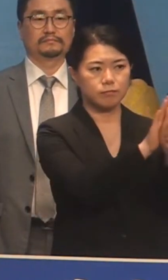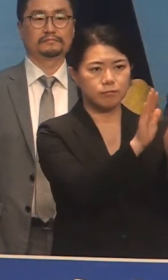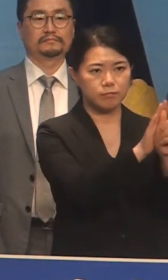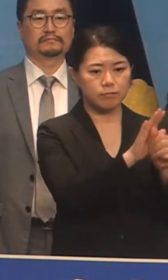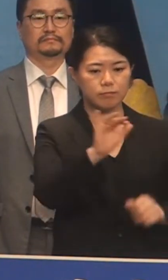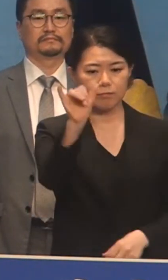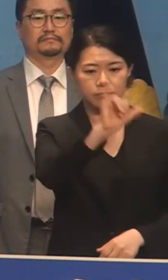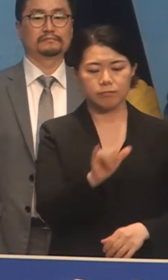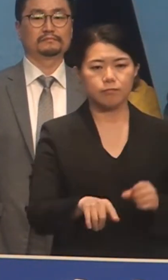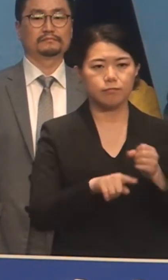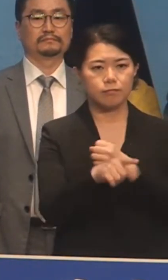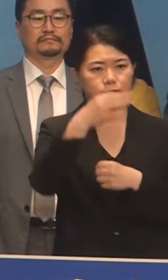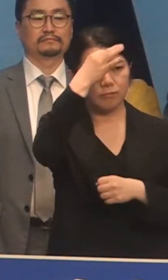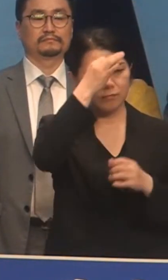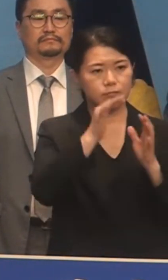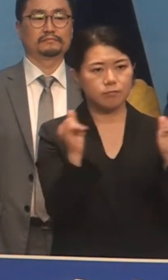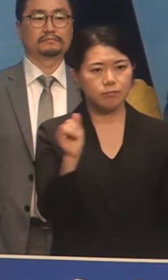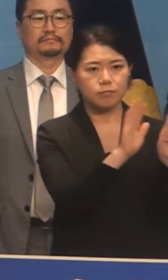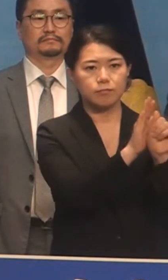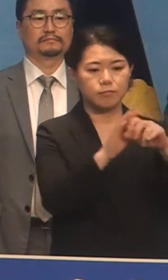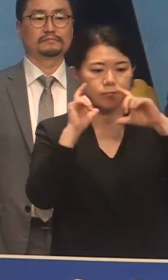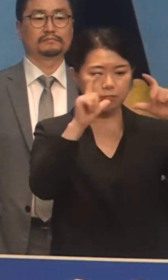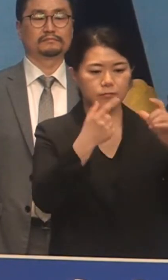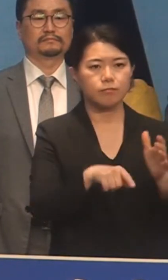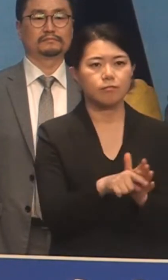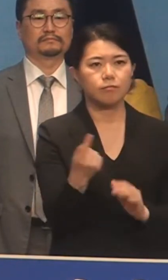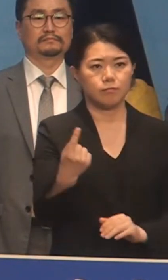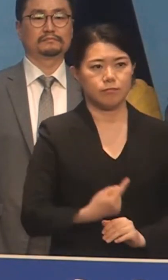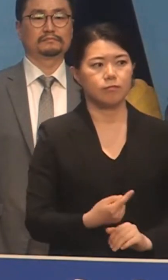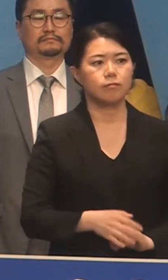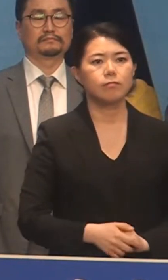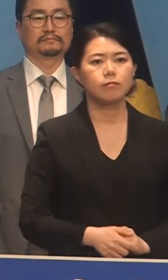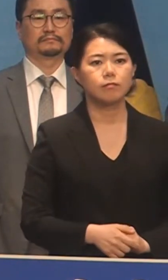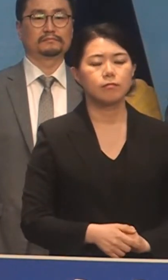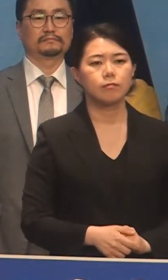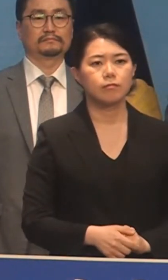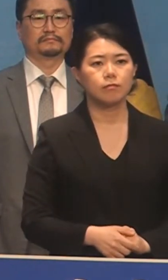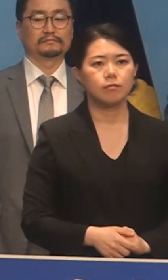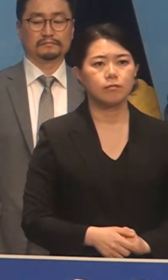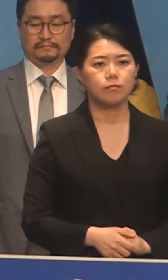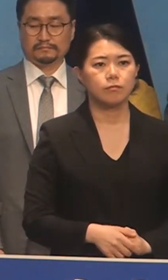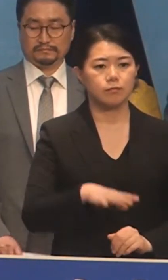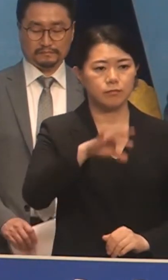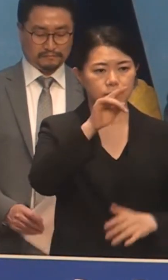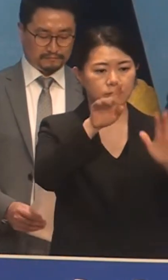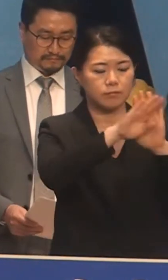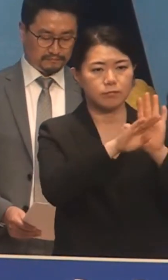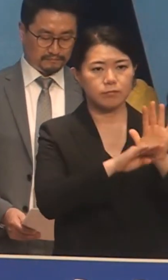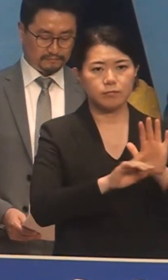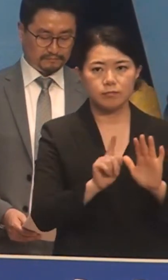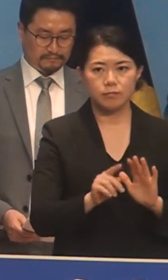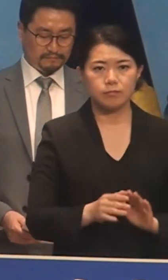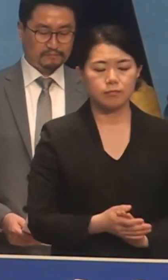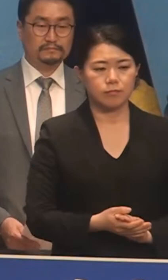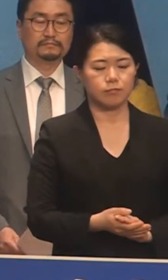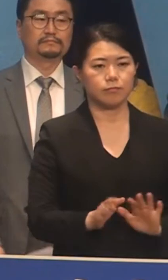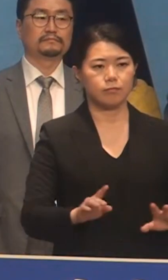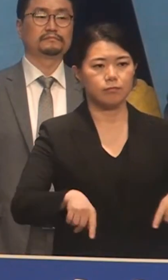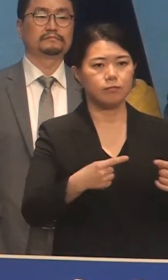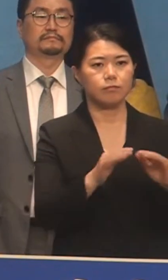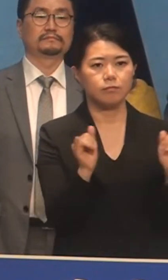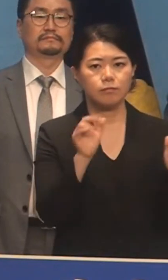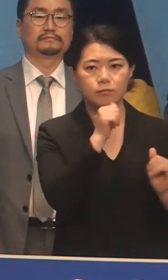지지하는 전국의 과학기술인 지지선언을 하기 위해서 이 자리에 모였습니다. 먼저 순서는 여기